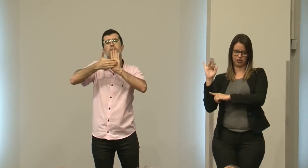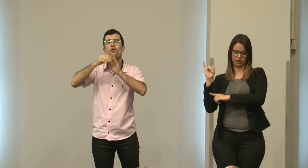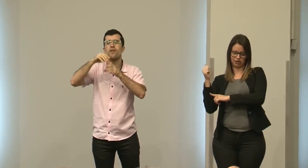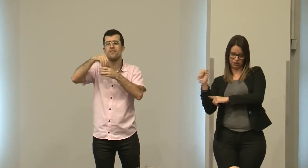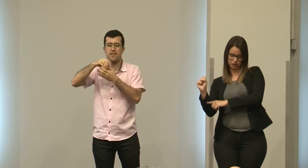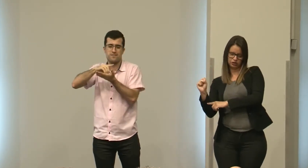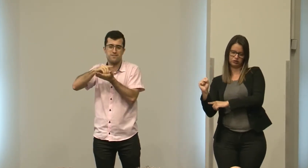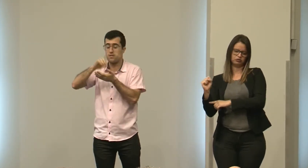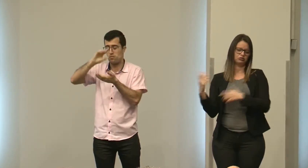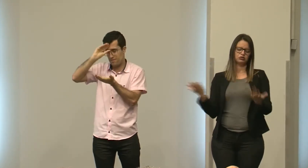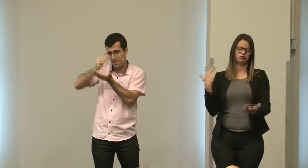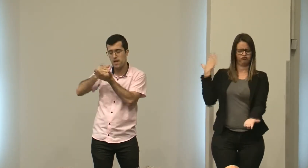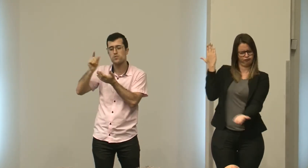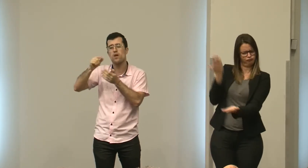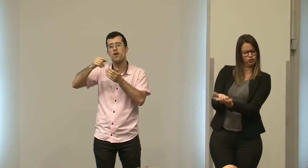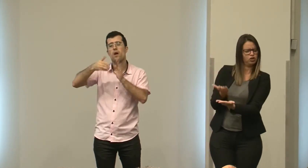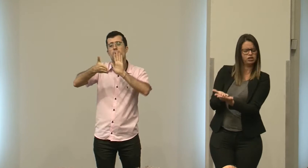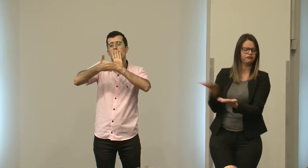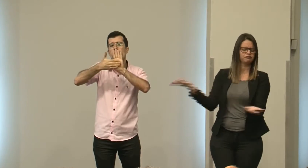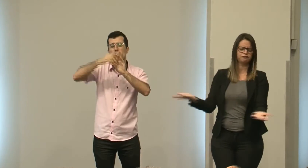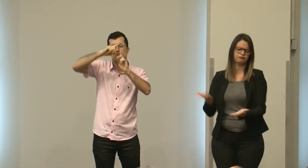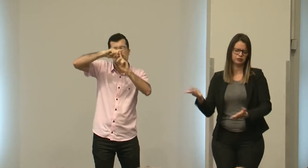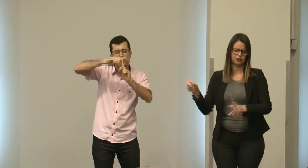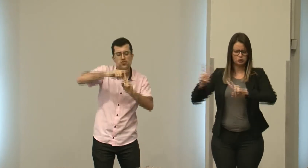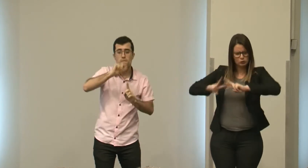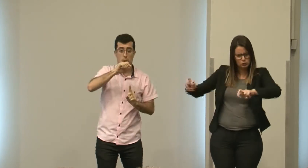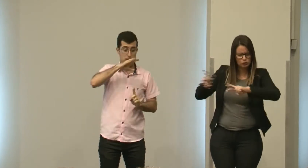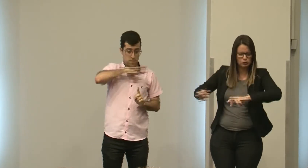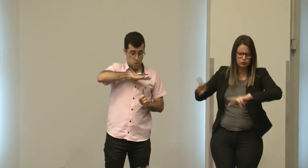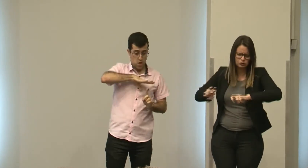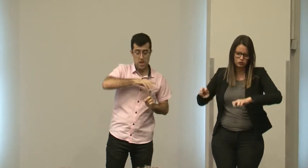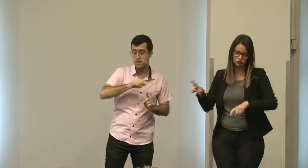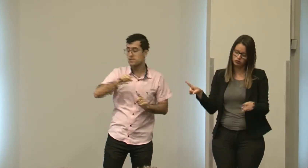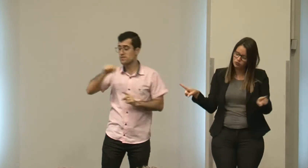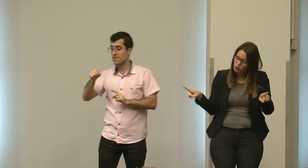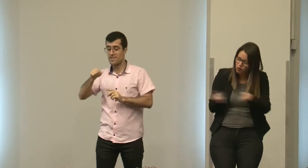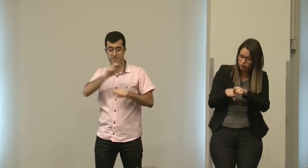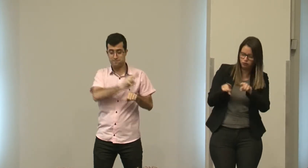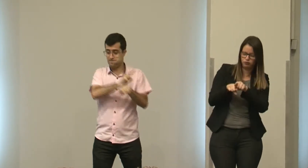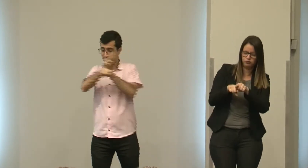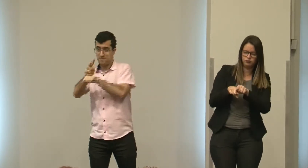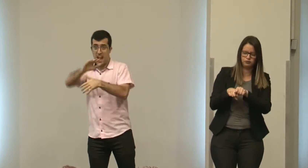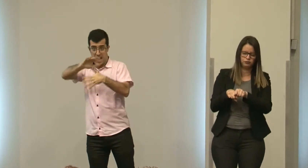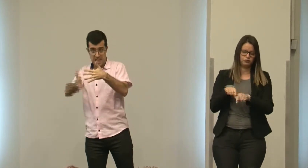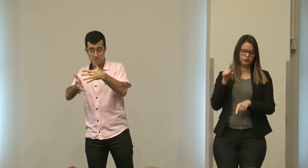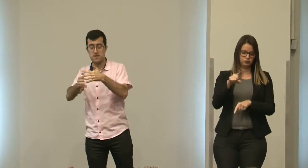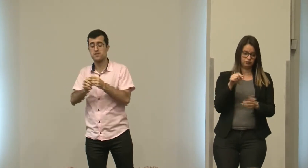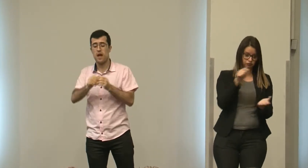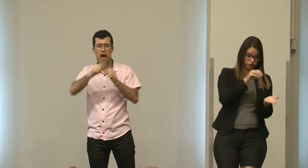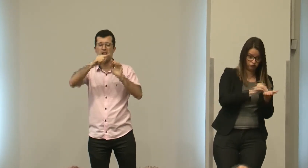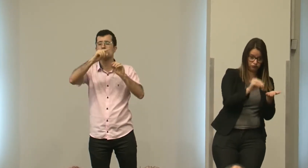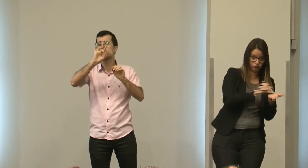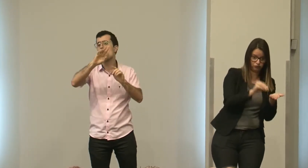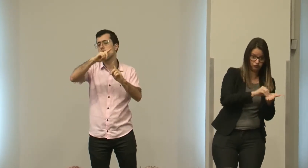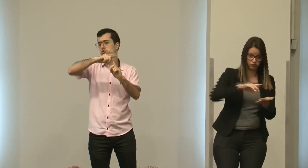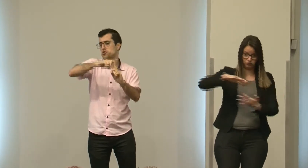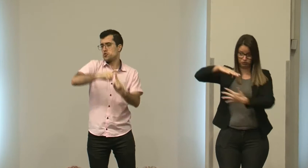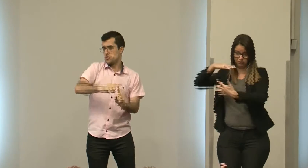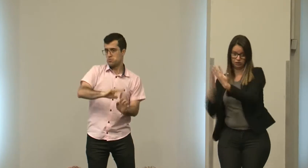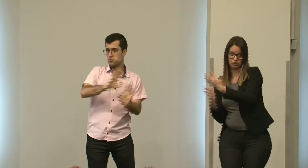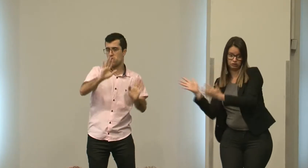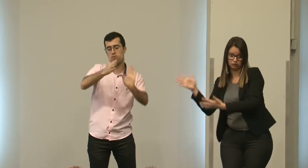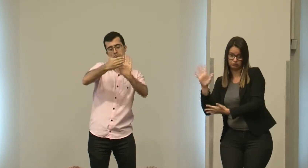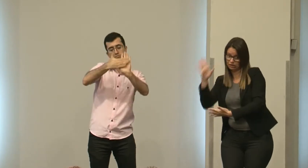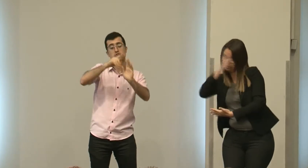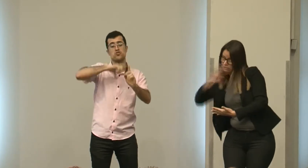Faria Nascimento, 2009, e que em sua tese faz uma análise da língua